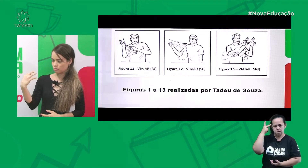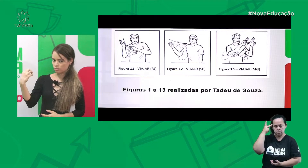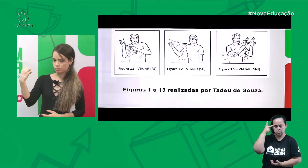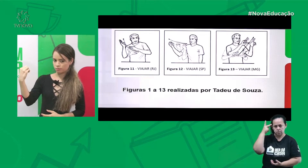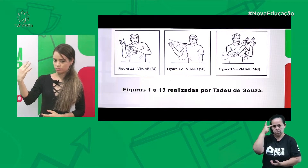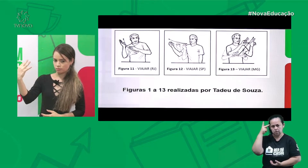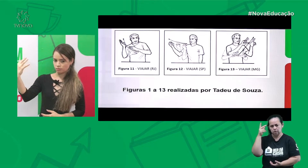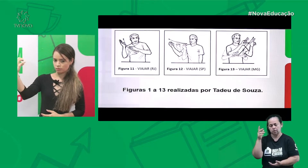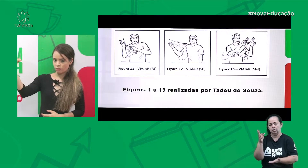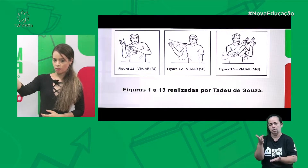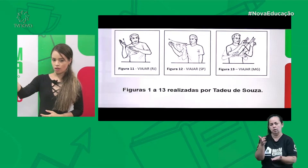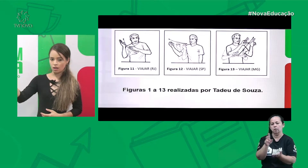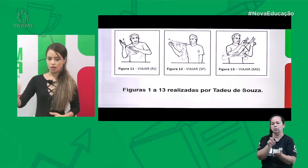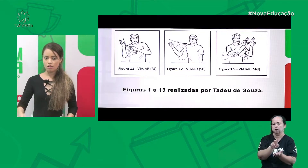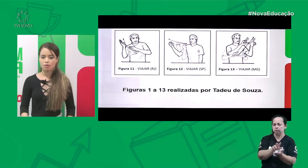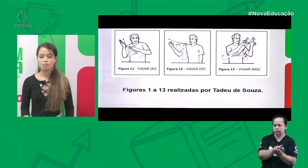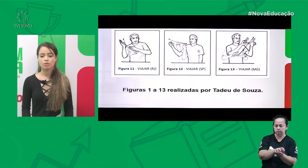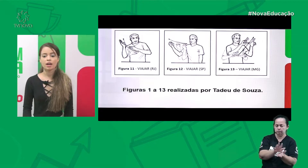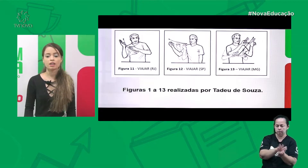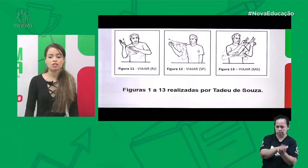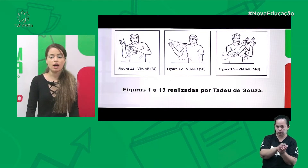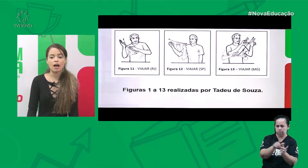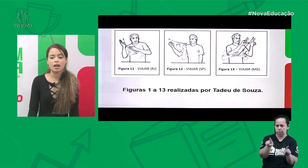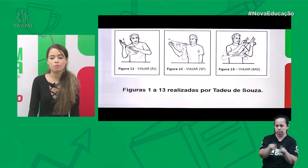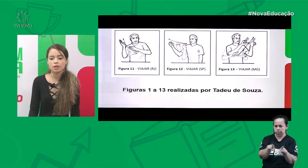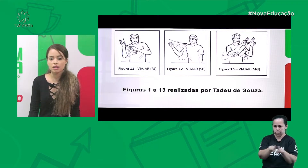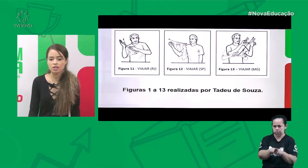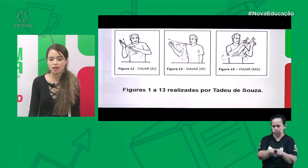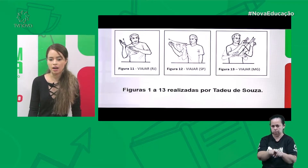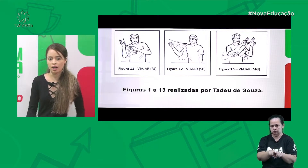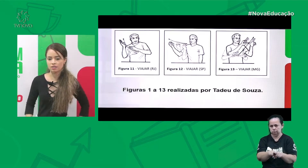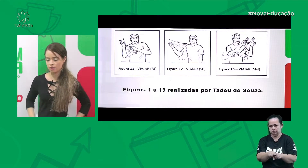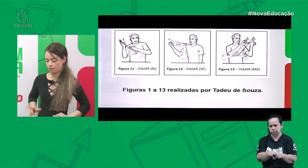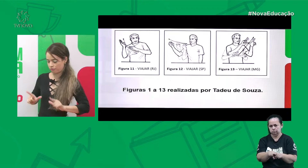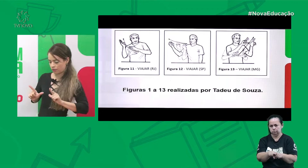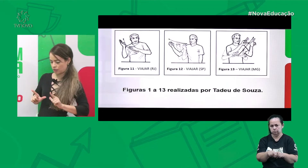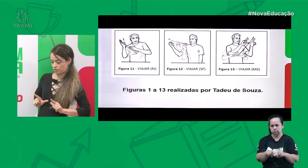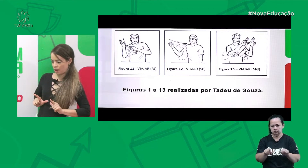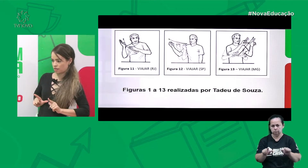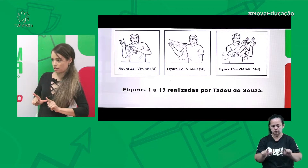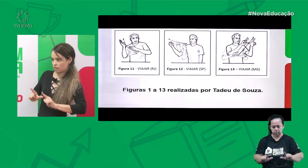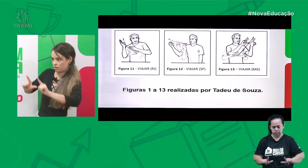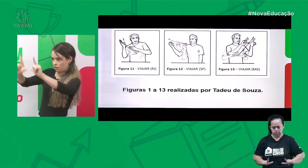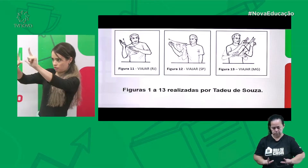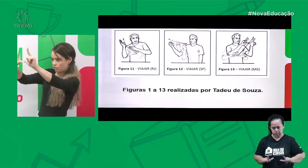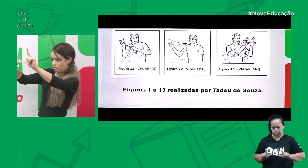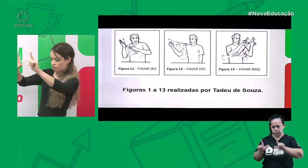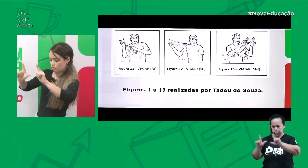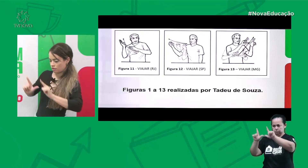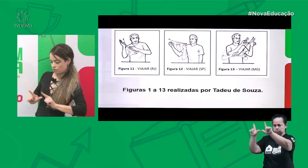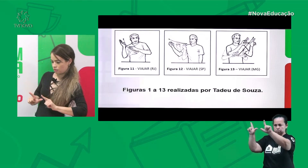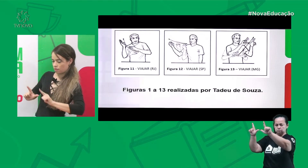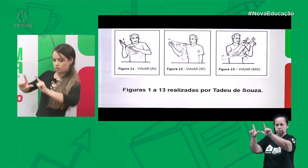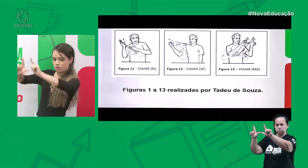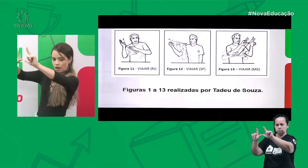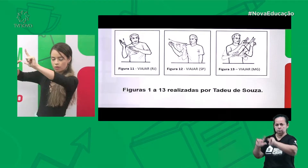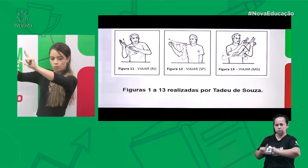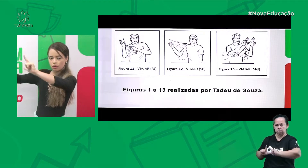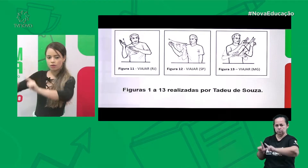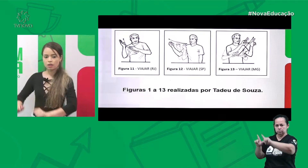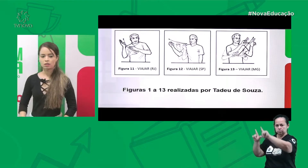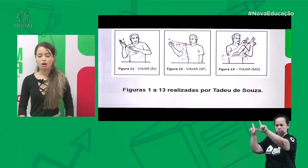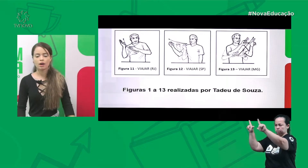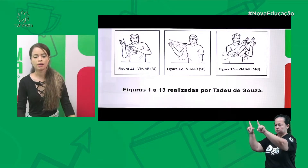vezes. E viajar em Minas Gerais, que eles fazem assim.